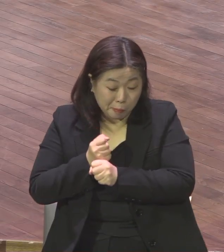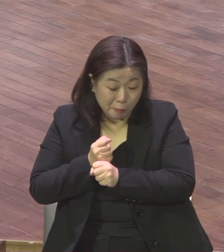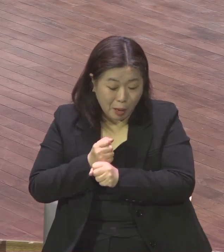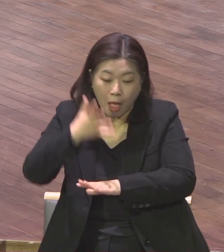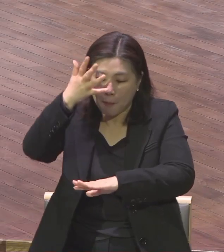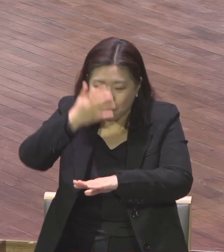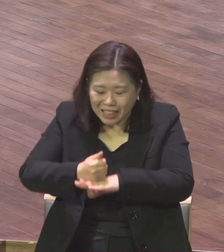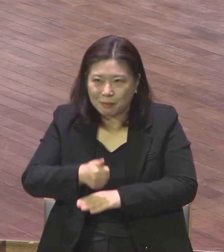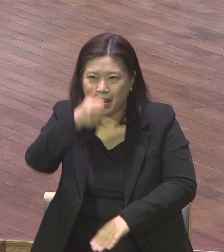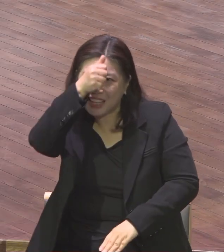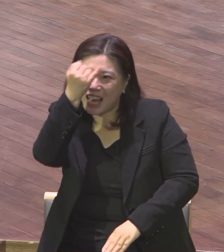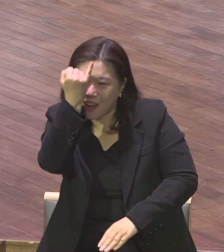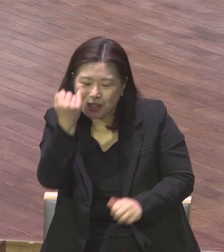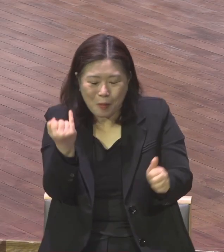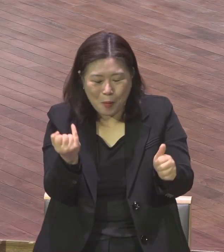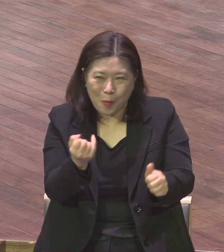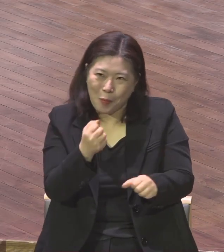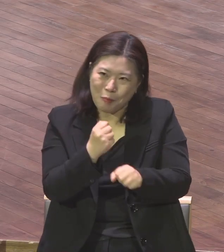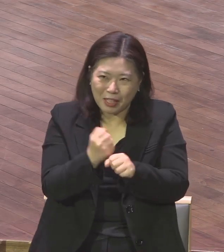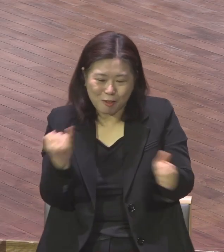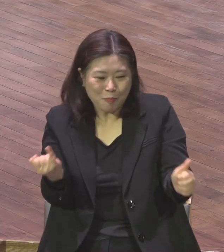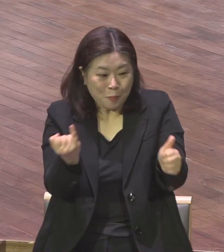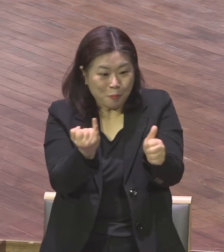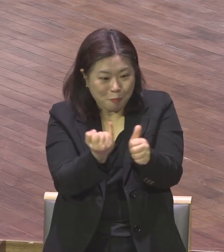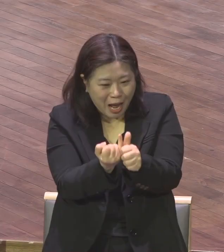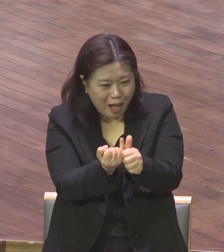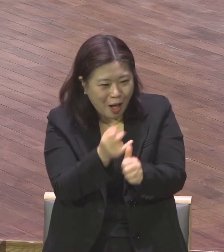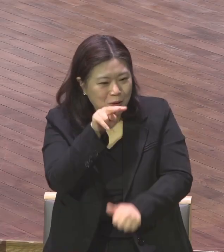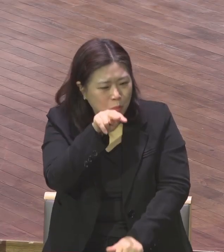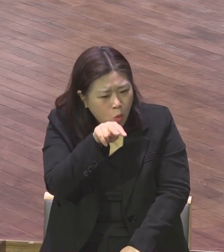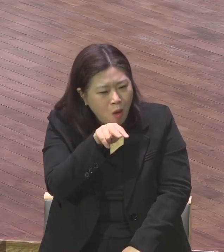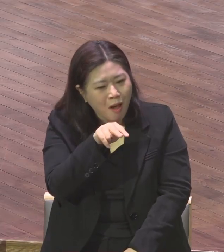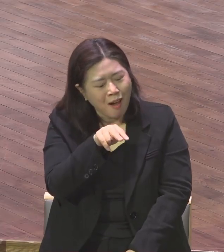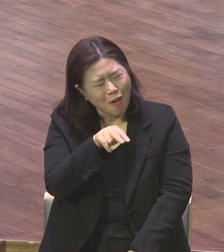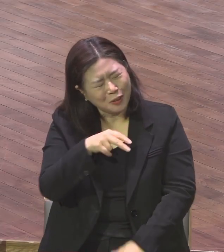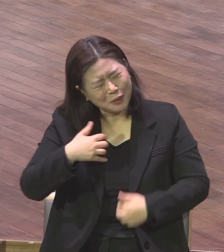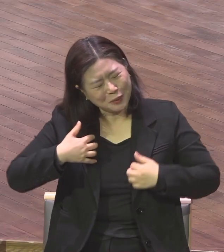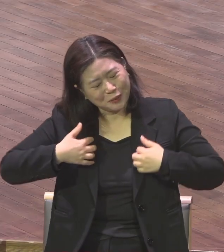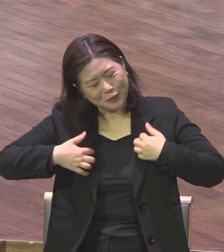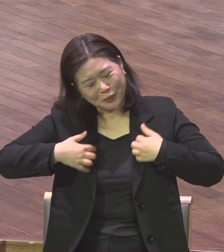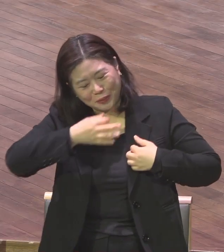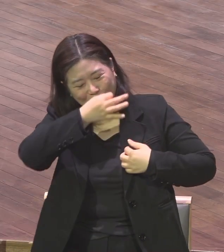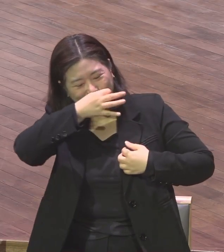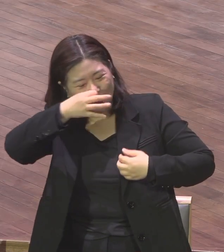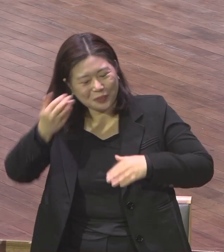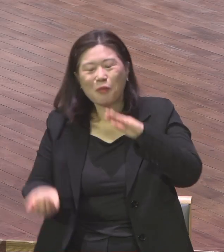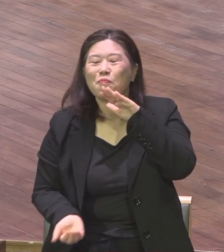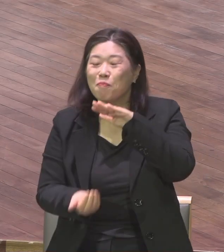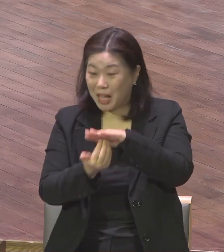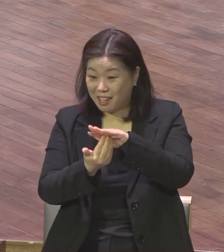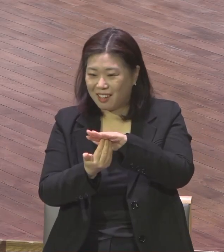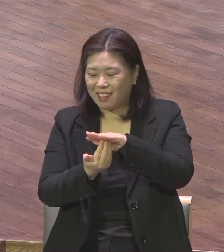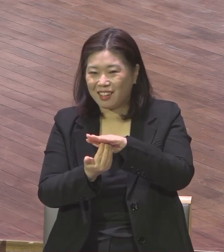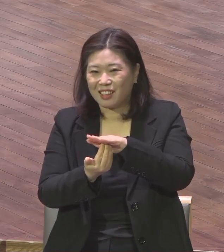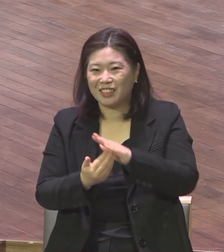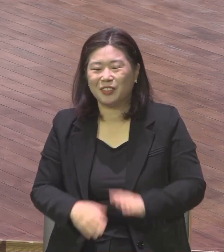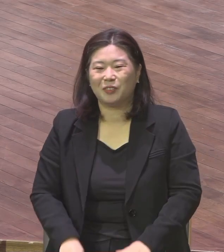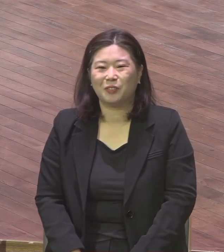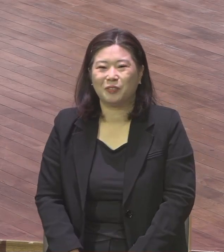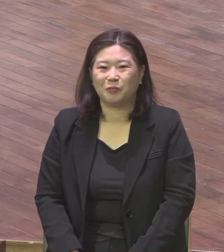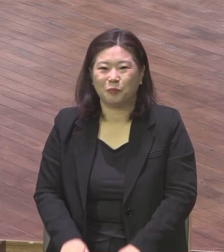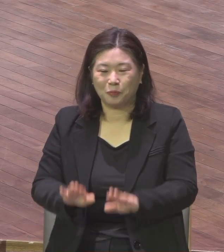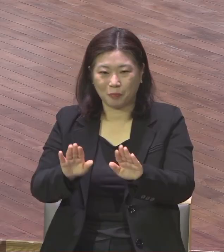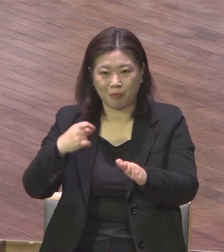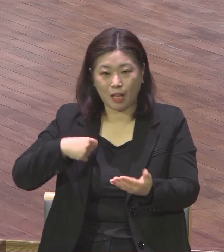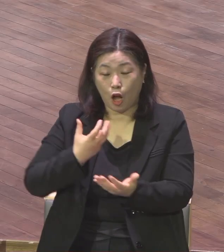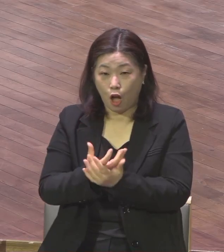그렇게 하나님이 축복하셔서 세운 것이 가정입니다. 그런데 가화 만사성이라는 말을